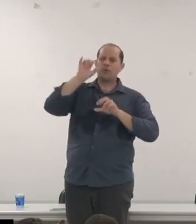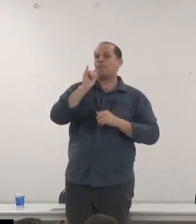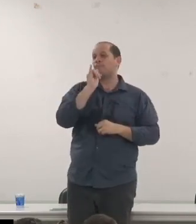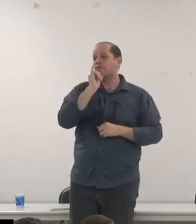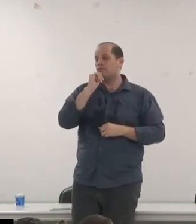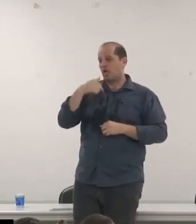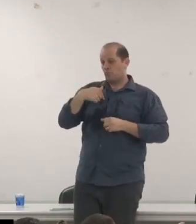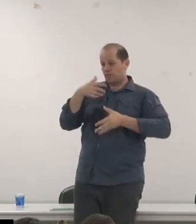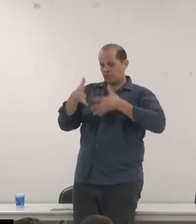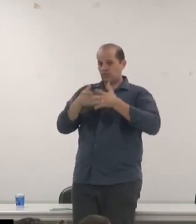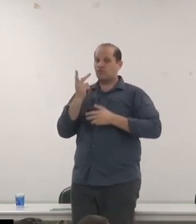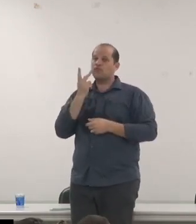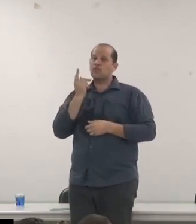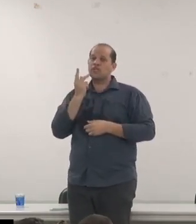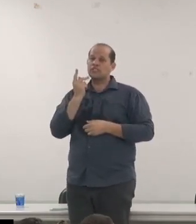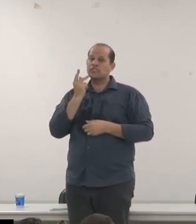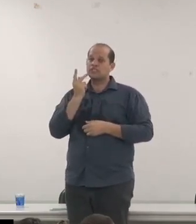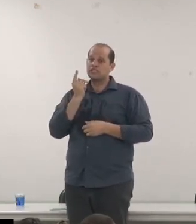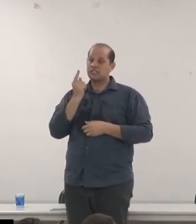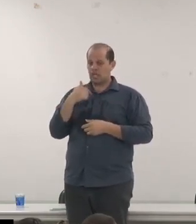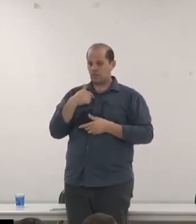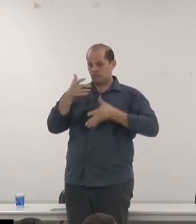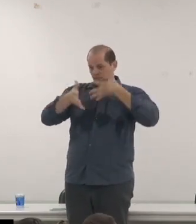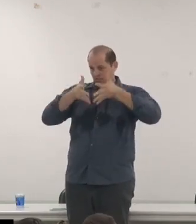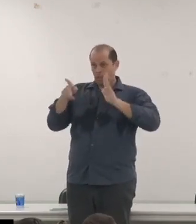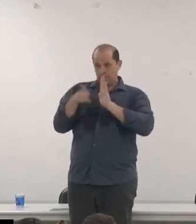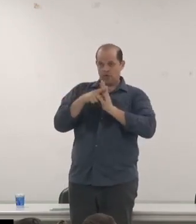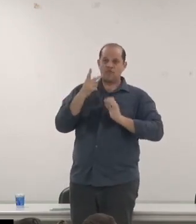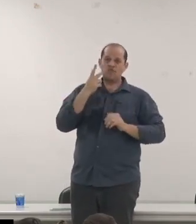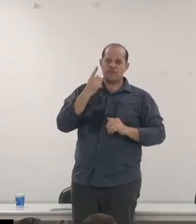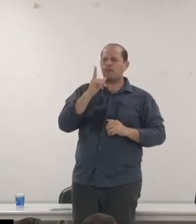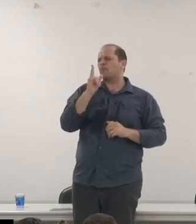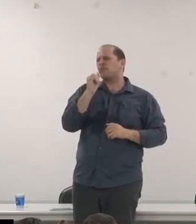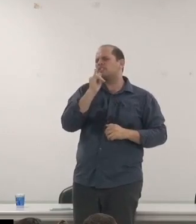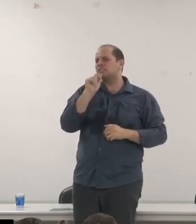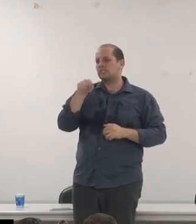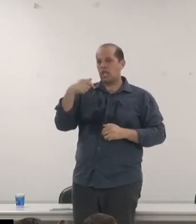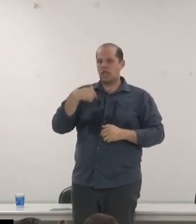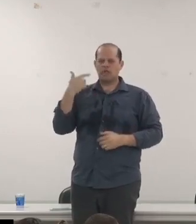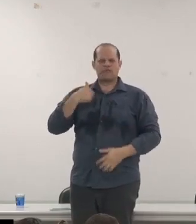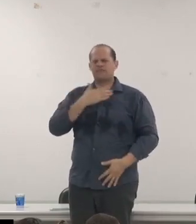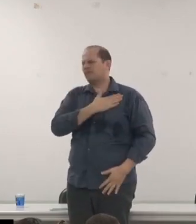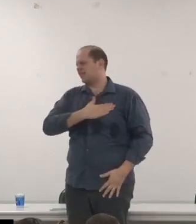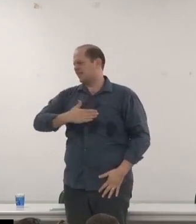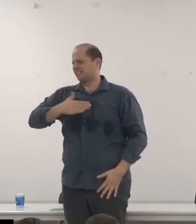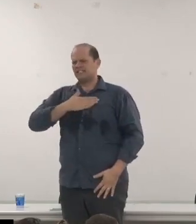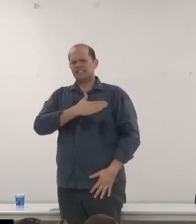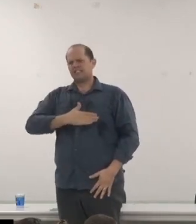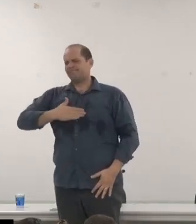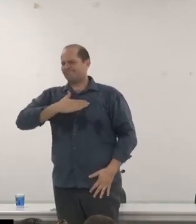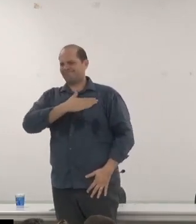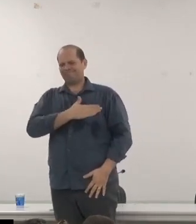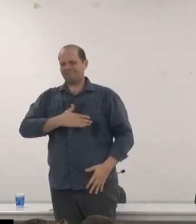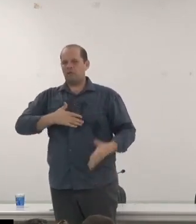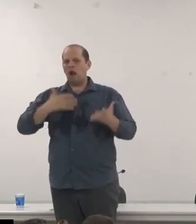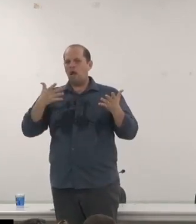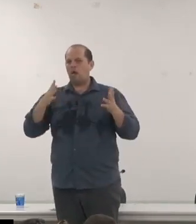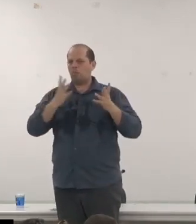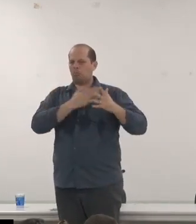variações também de empréstimos, então há empréstimos regionais. Então, por exemplo, no Ceará, em Fortaleza, a gente fala